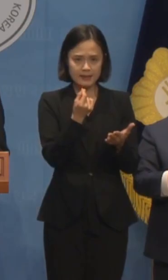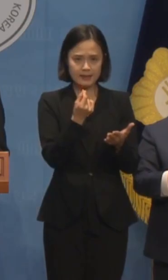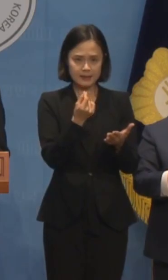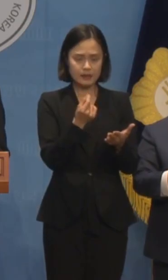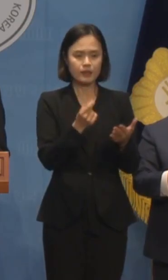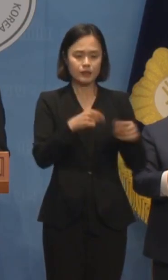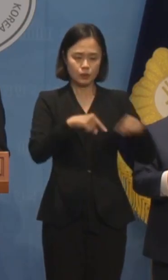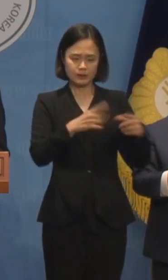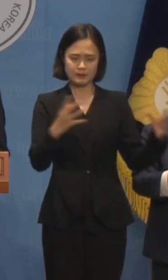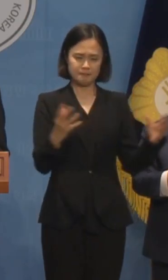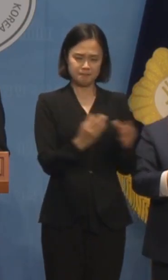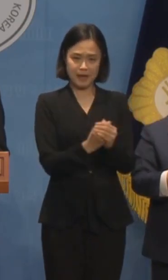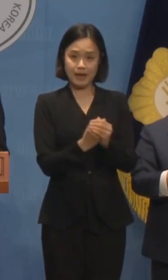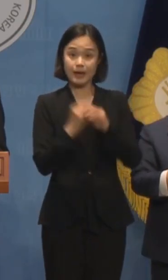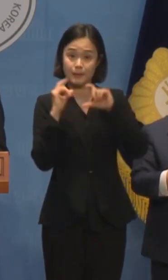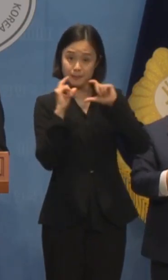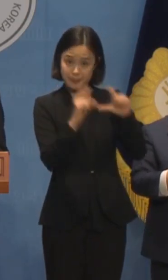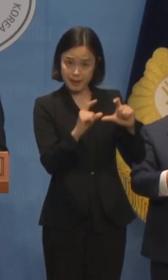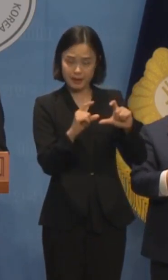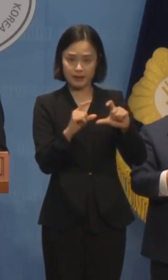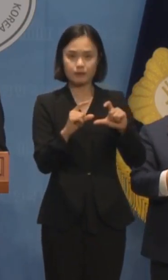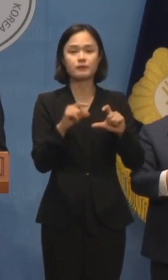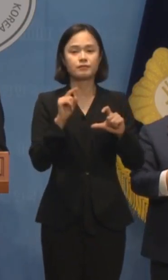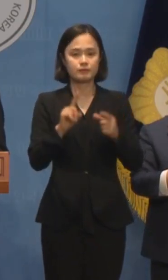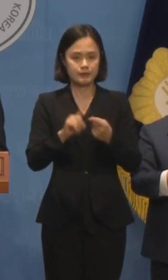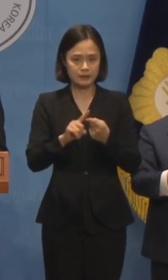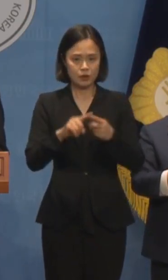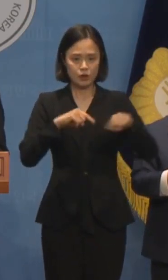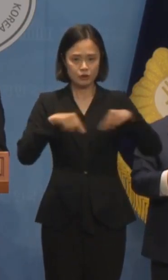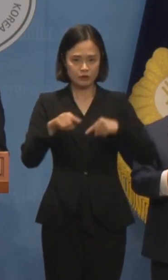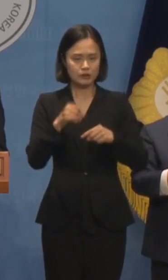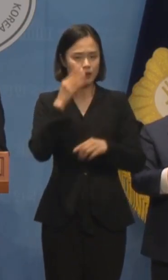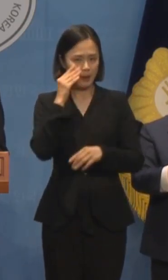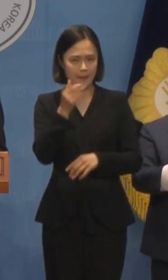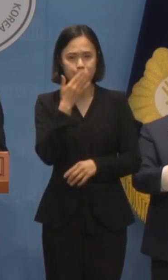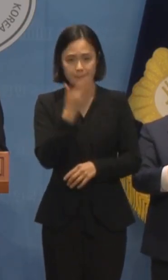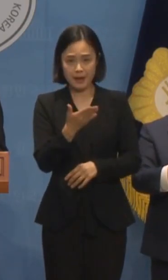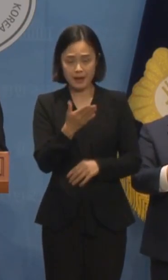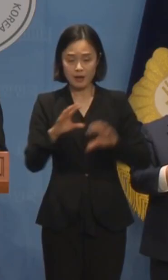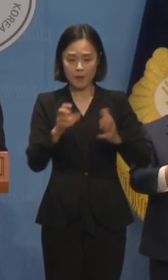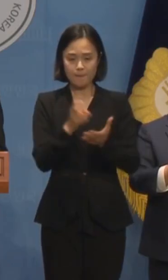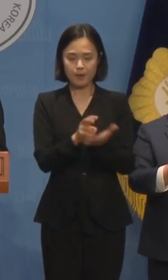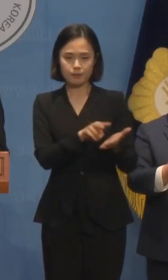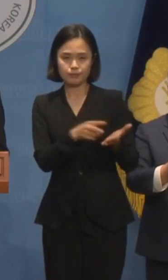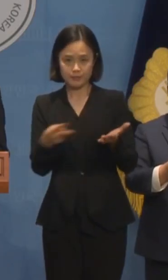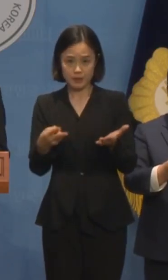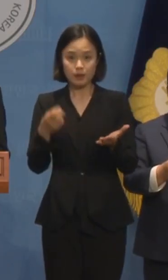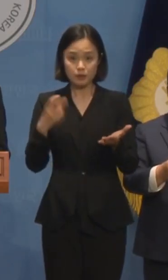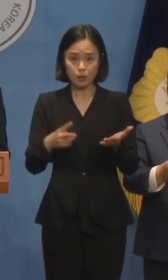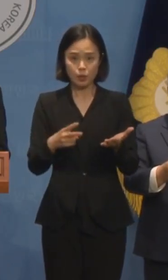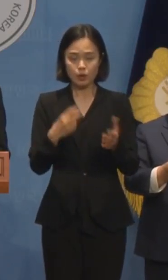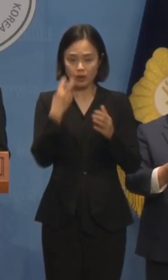가능해질 것입니다. 헌법 개정과 특검 또는 수사기관을 통한 수사와 처벌은 얼마든지 병행